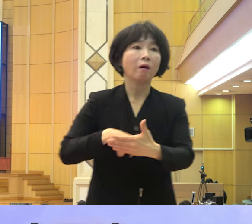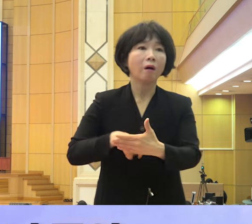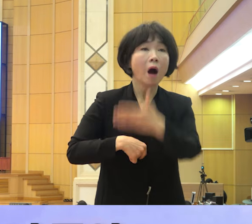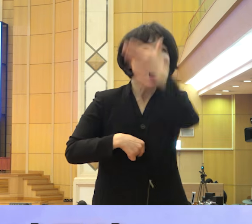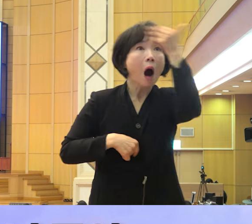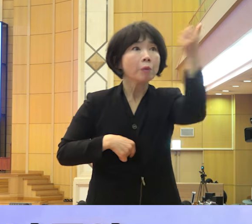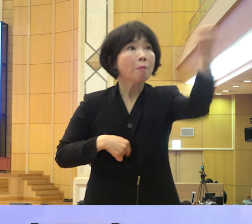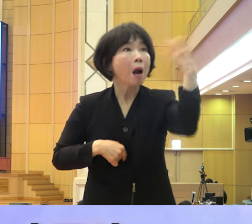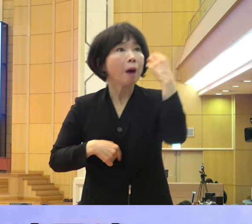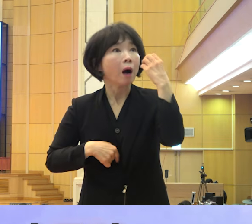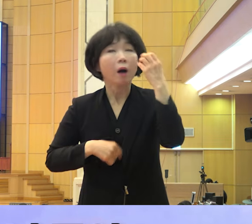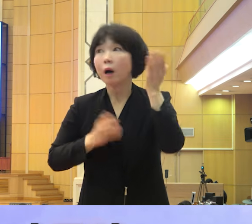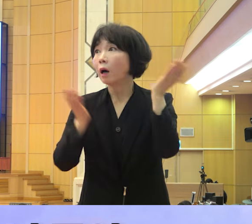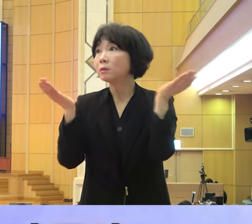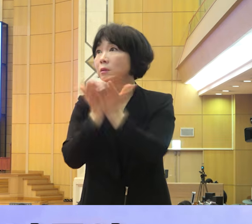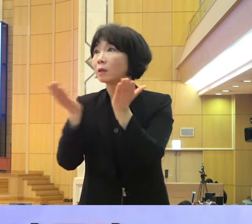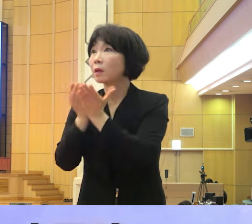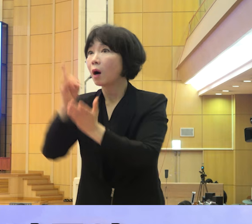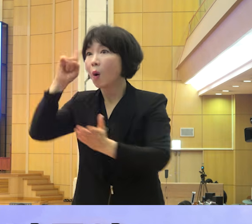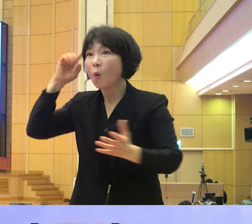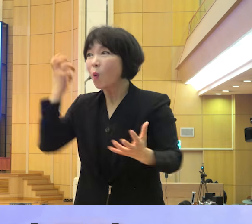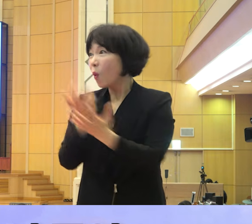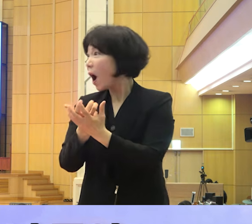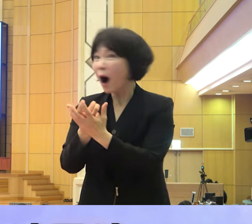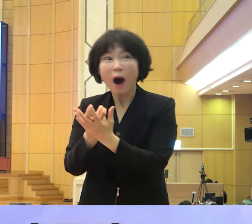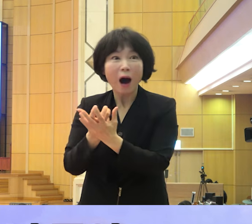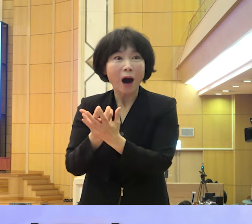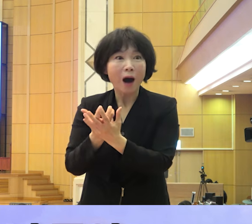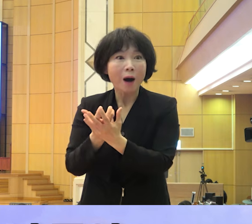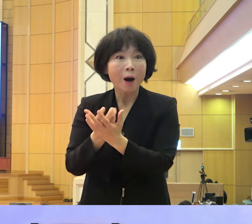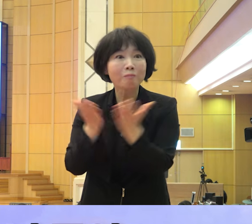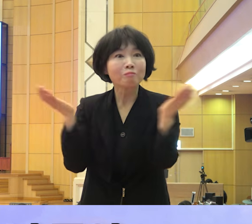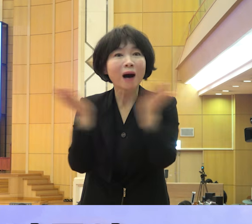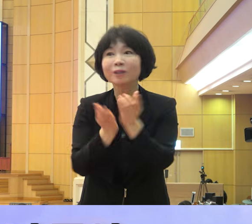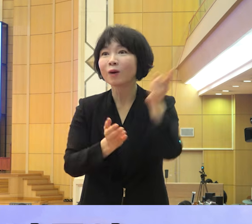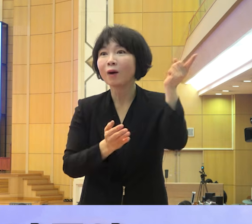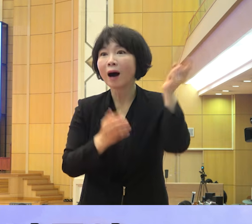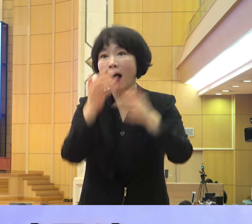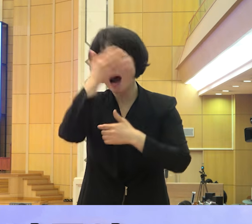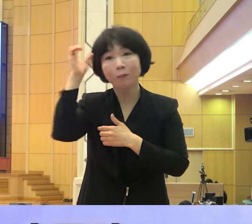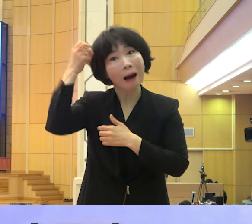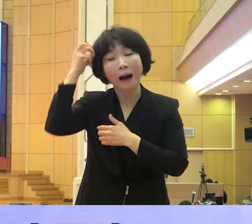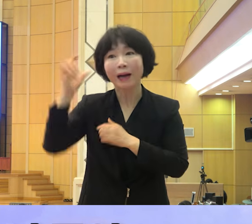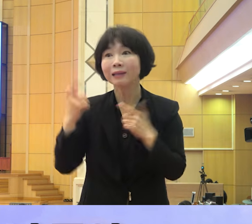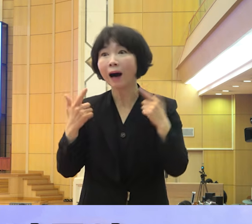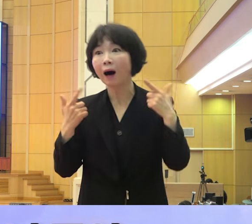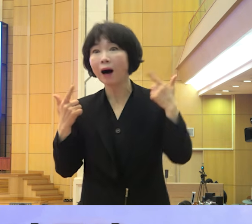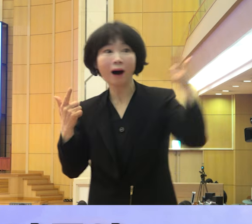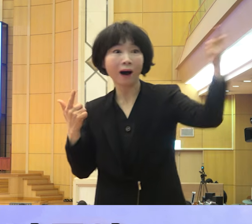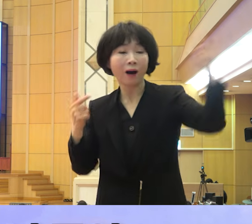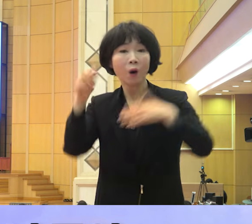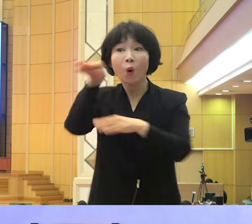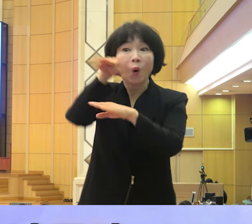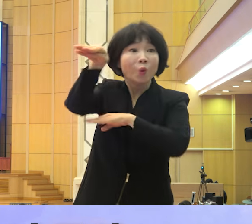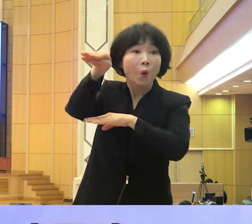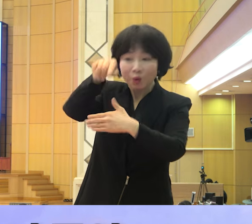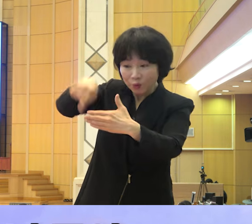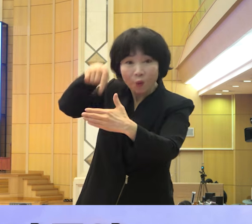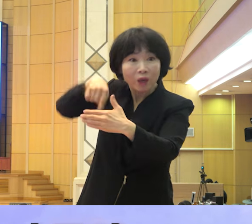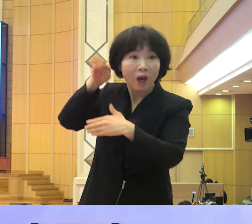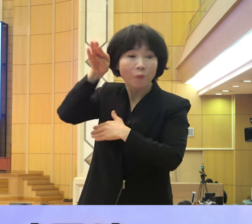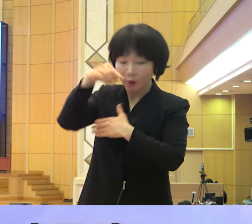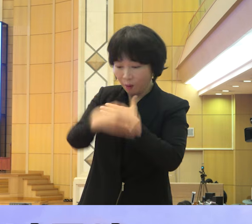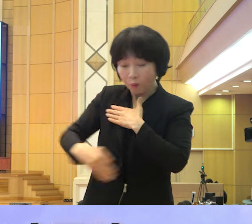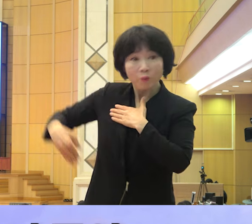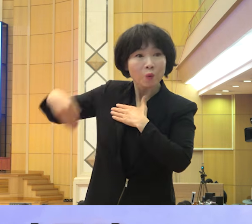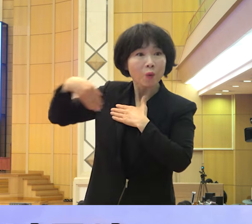할아버지 말씀한 것을 듣고 책을 읽어보니까 우리 뇌 속에 농축액으로 되어 있는